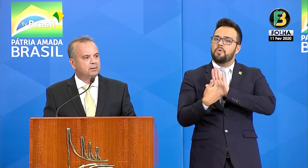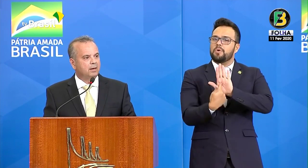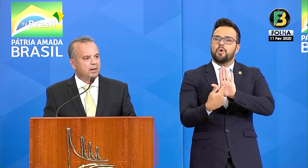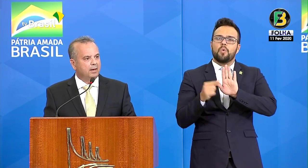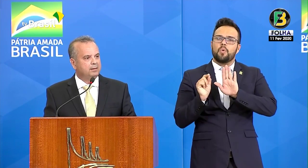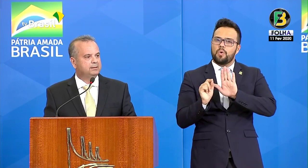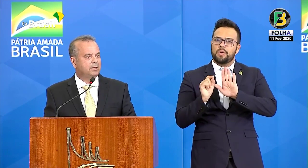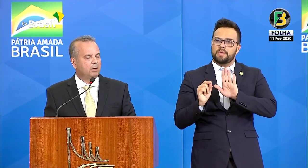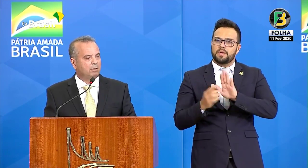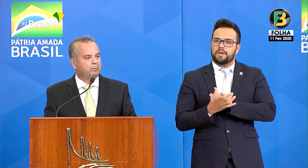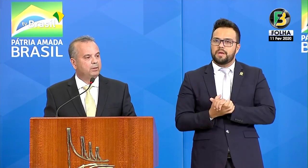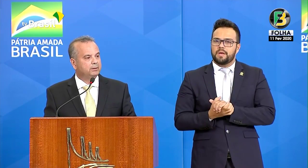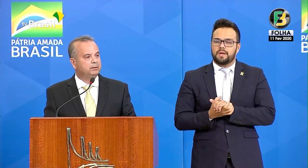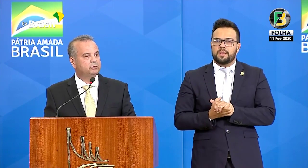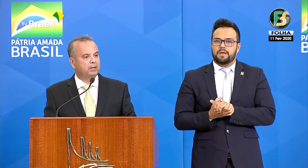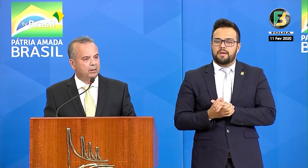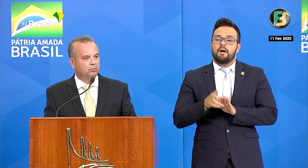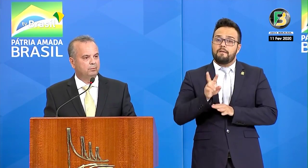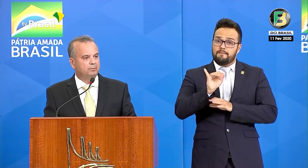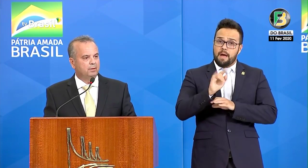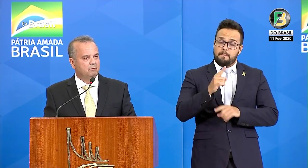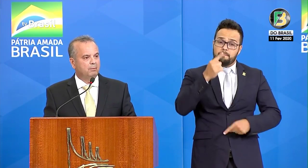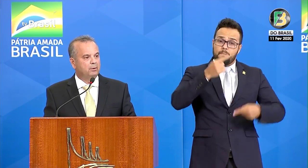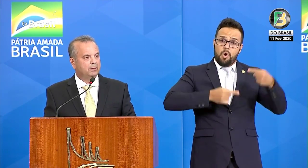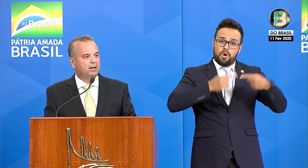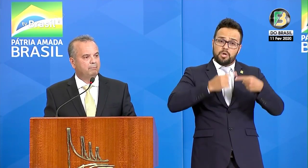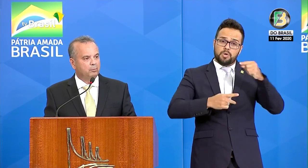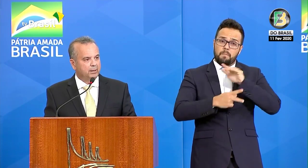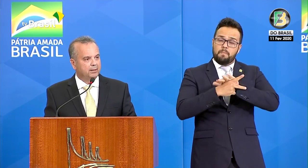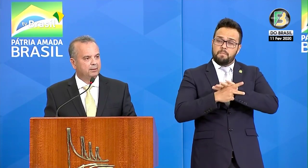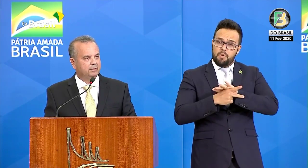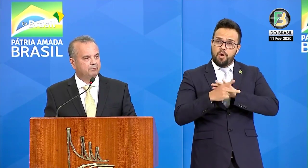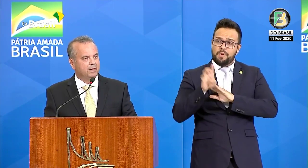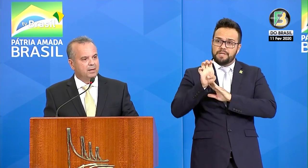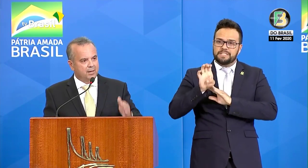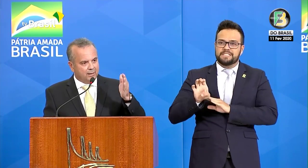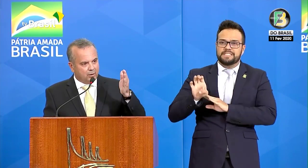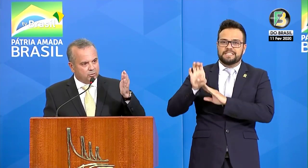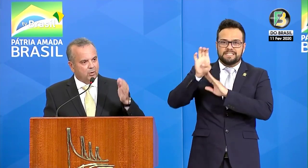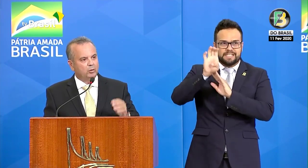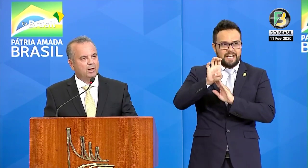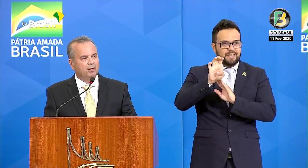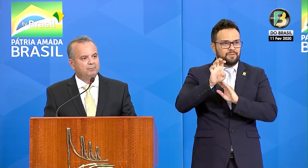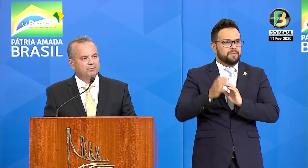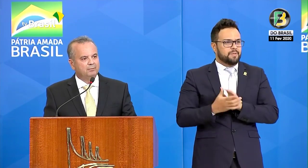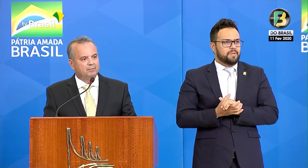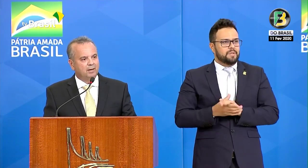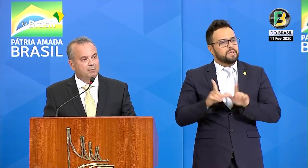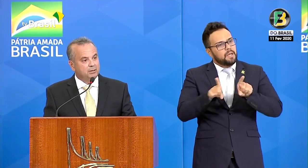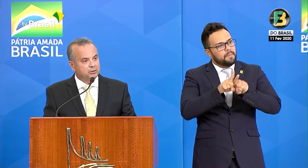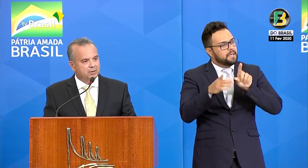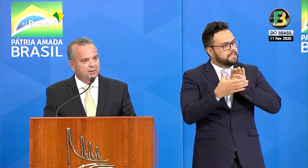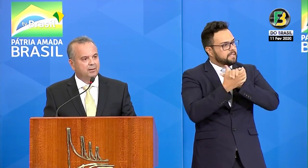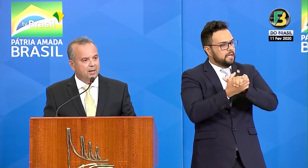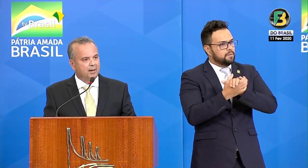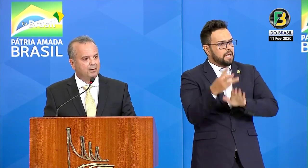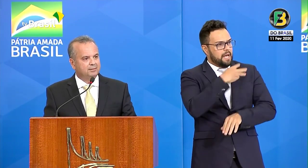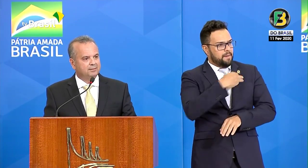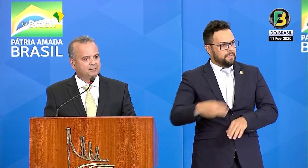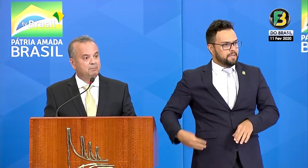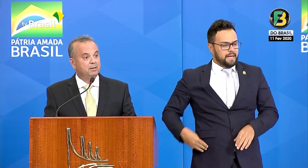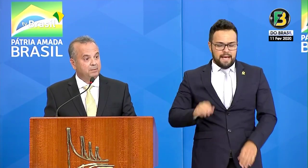nossa é e será uma política de Estado, uma política republicana. Quero saudar a ministra